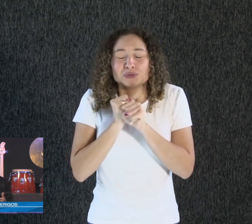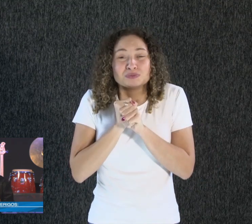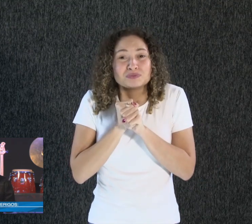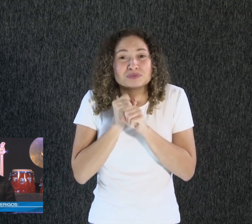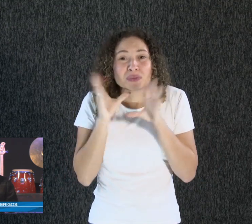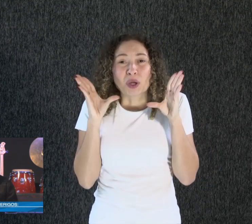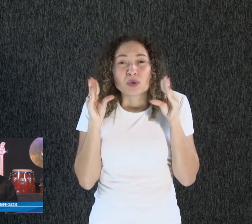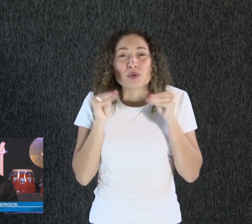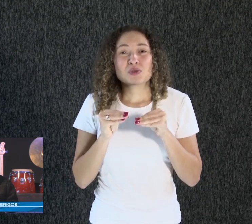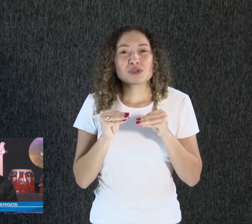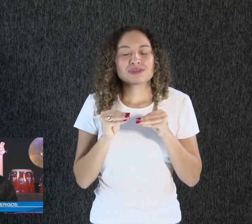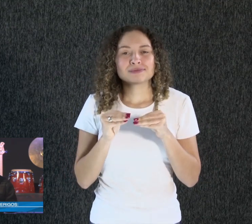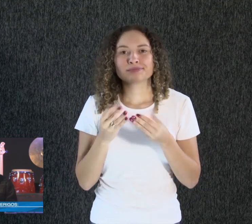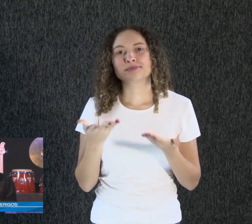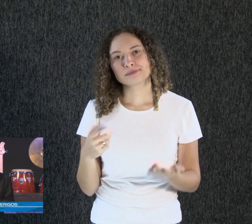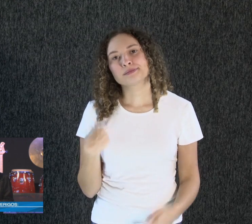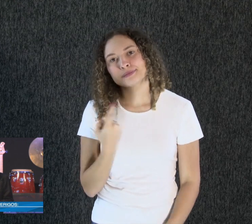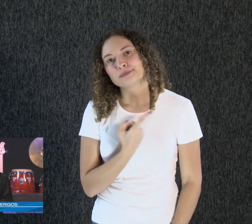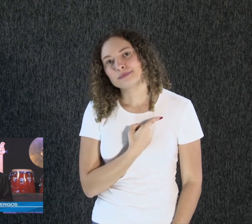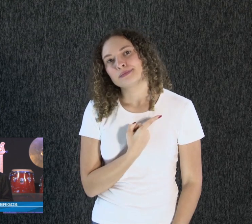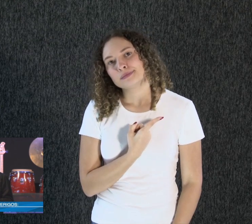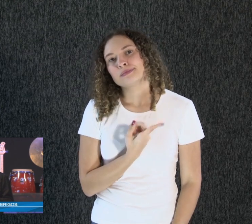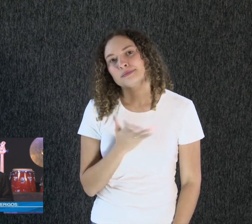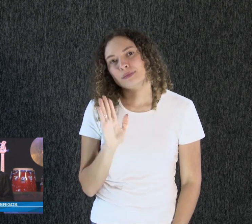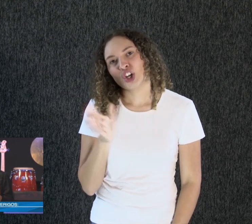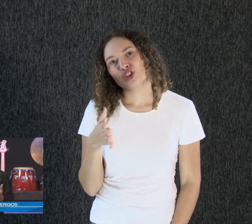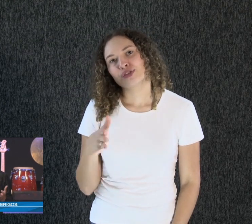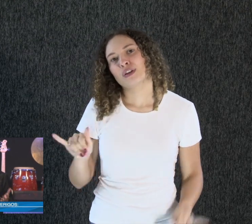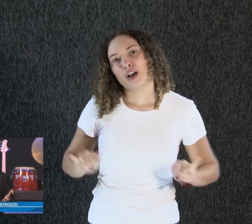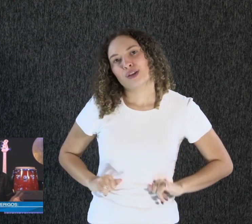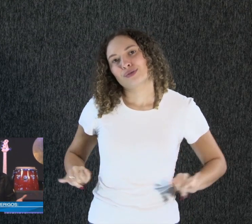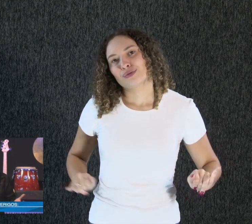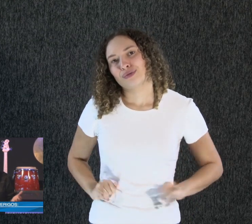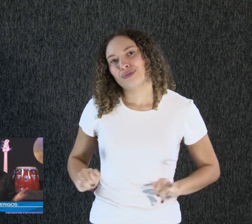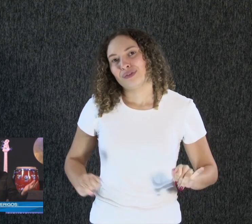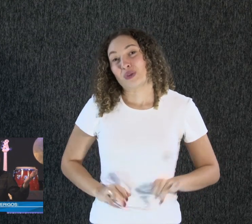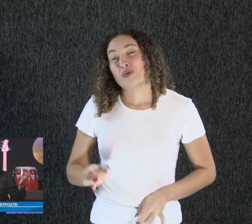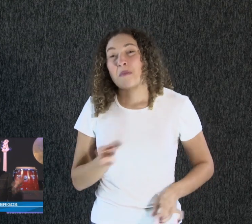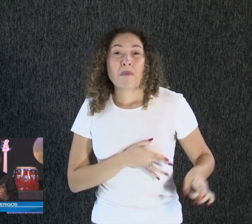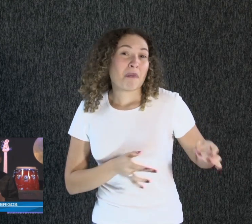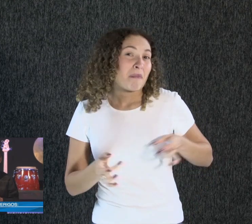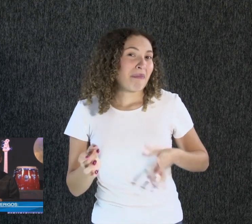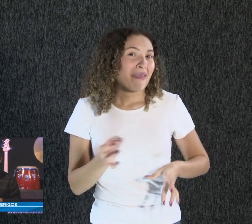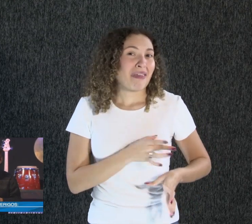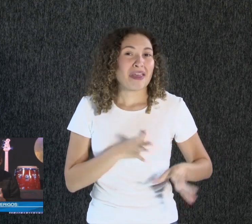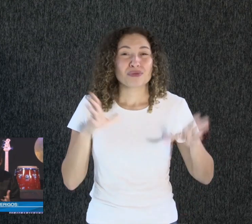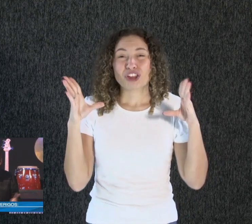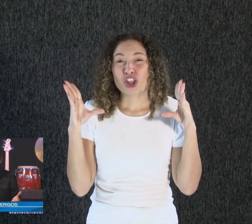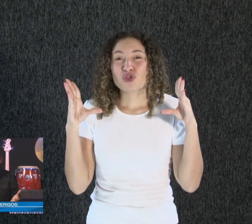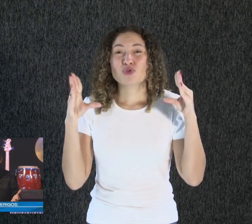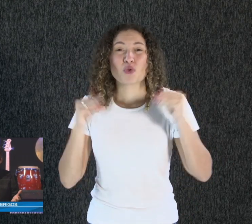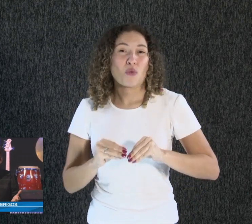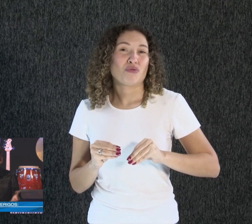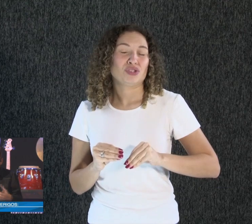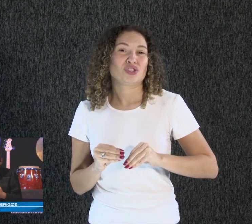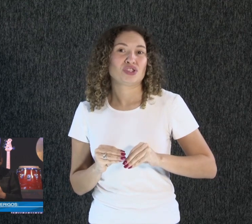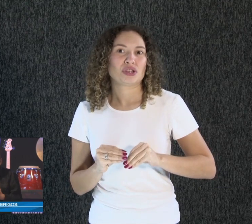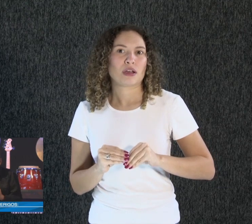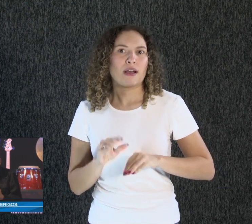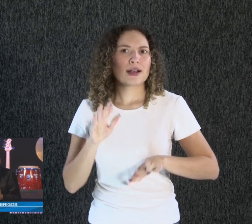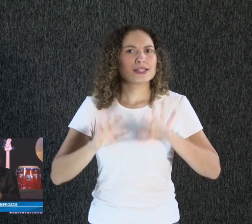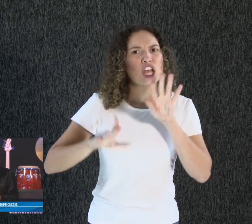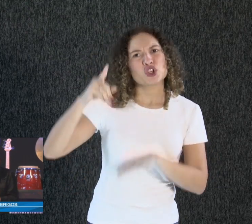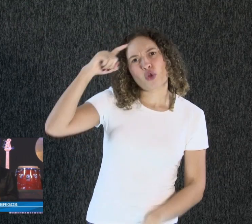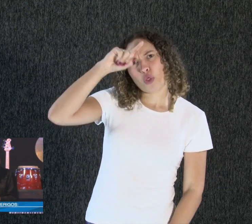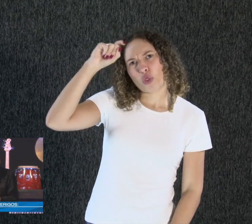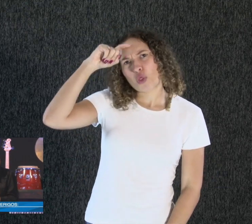da noite. E quem de nós já não sofreu dos pavores noturnos? Quem de nós? Quem de nós? Quem de nós já